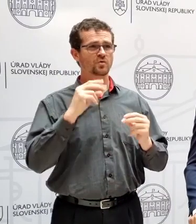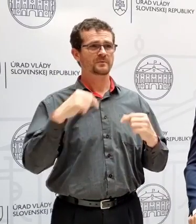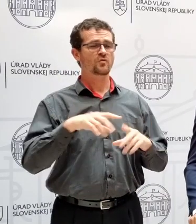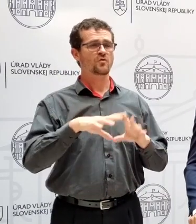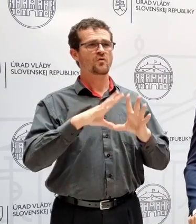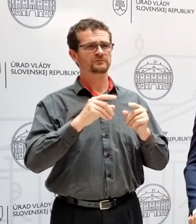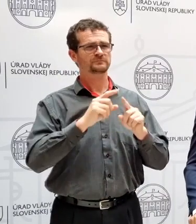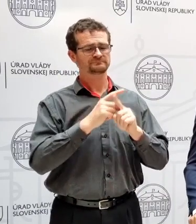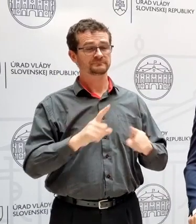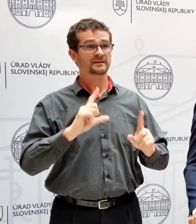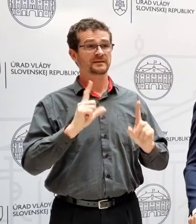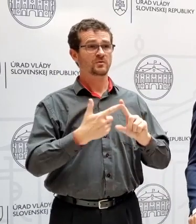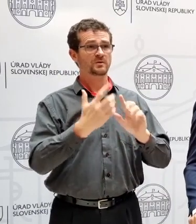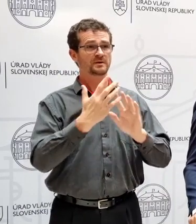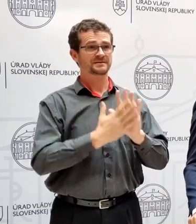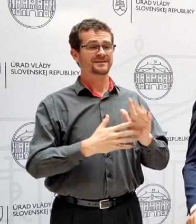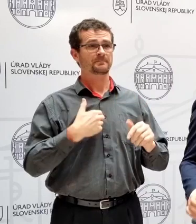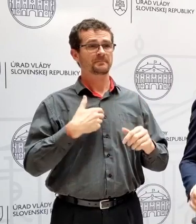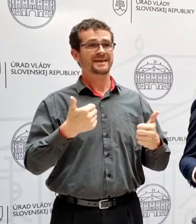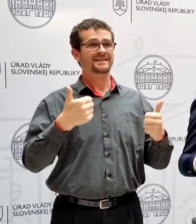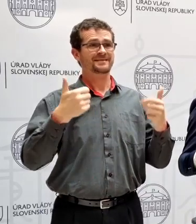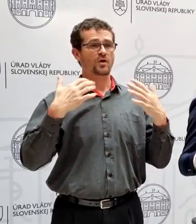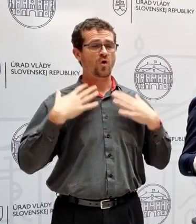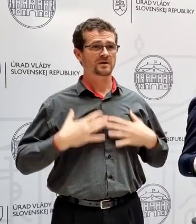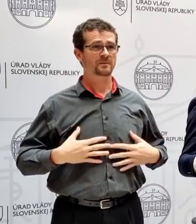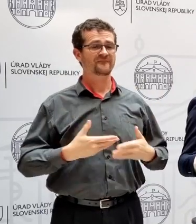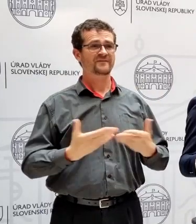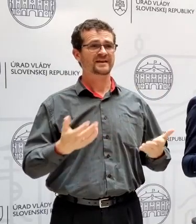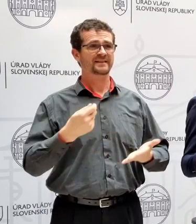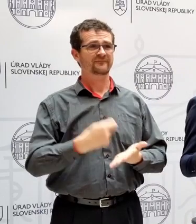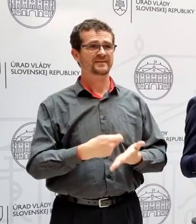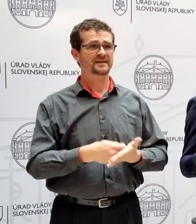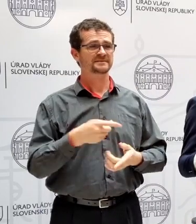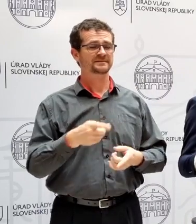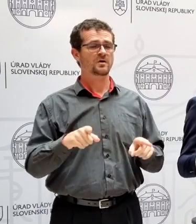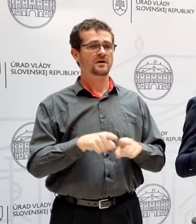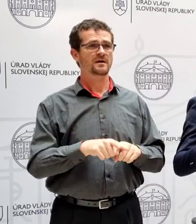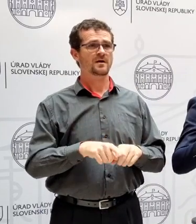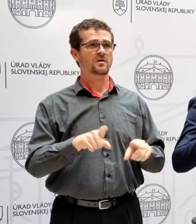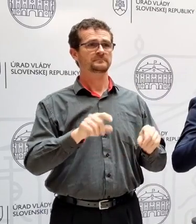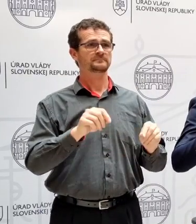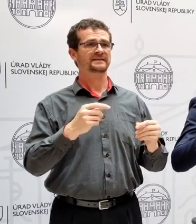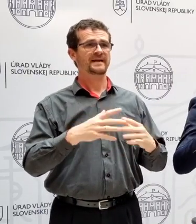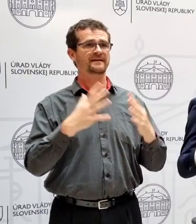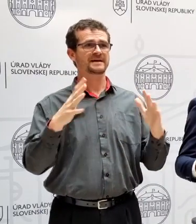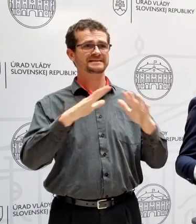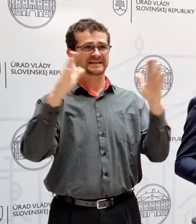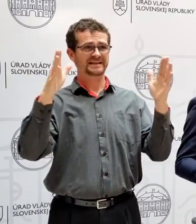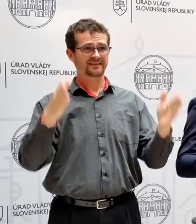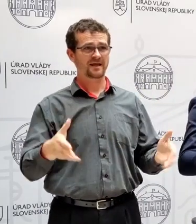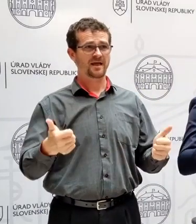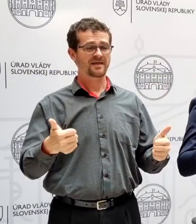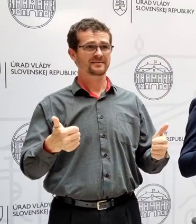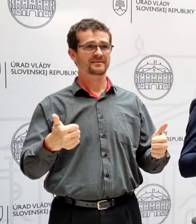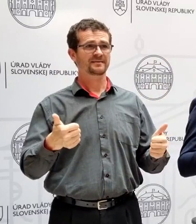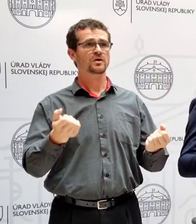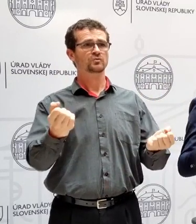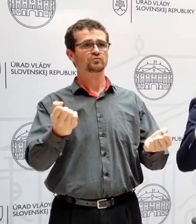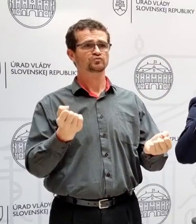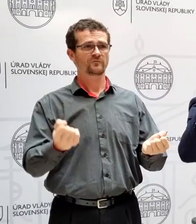o všetkom možnom. Na druhej strane, my sme jeden organizmus, z pohľadu verejných financií, to je len, keby že máte jednu veľkú skriňu, máte tam